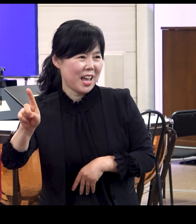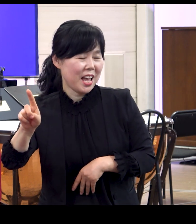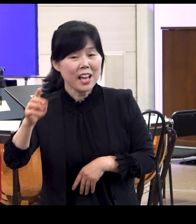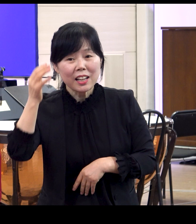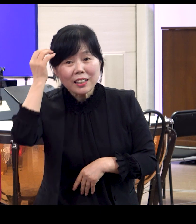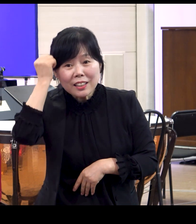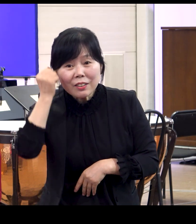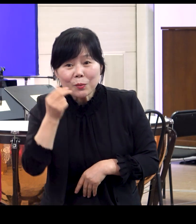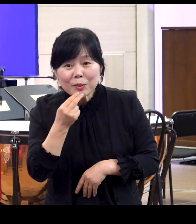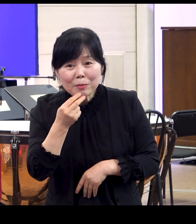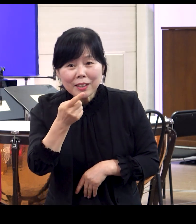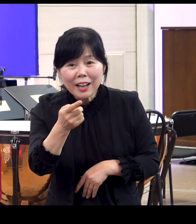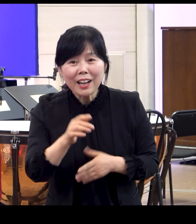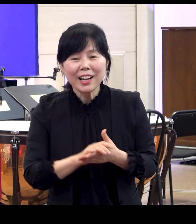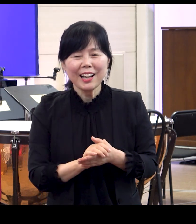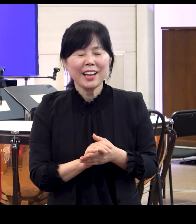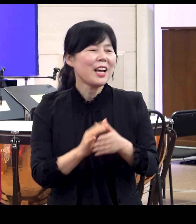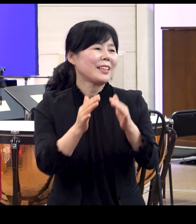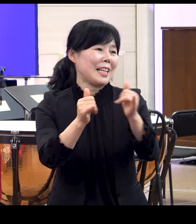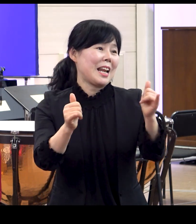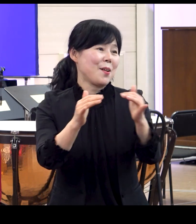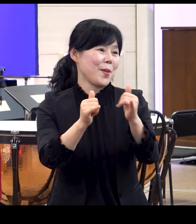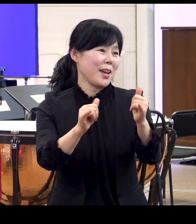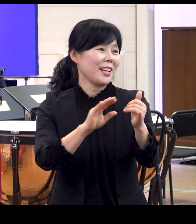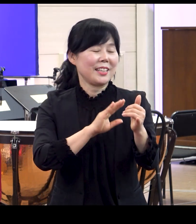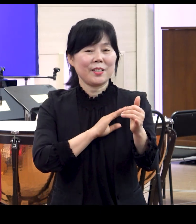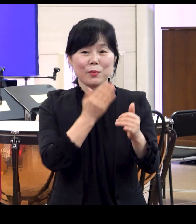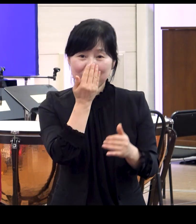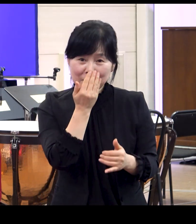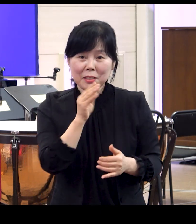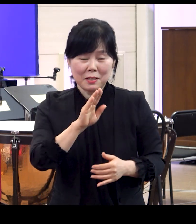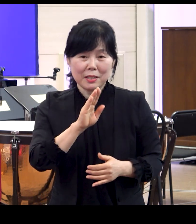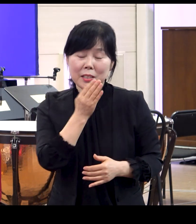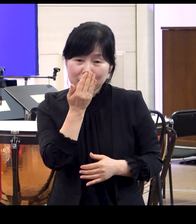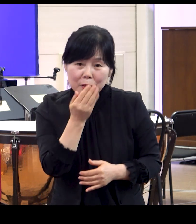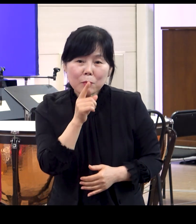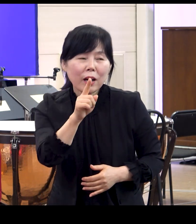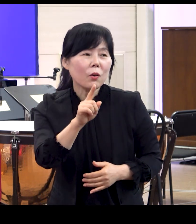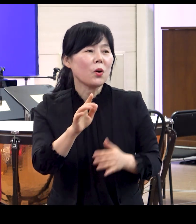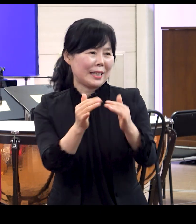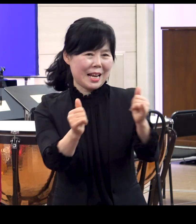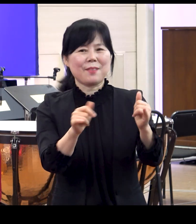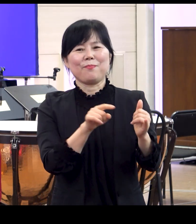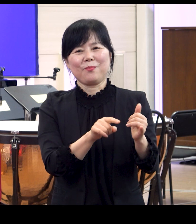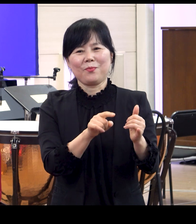기억나는 거 있으시죠? 예, 맞습니다. 사람이라는 말의 히브리어가 아담이에요.